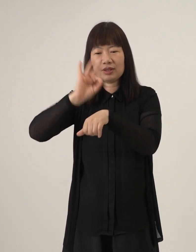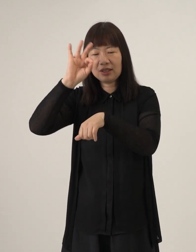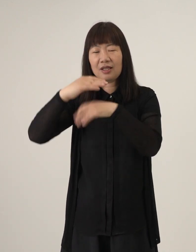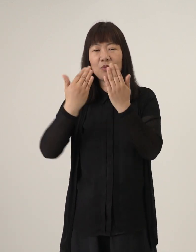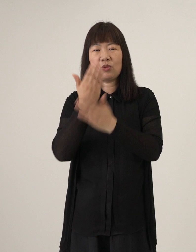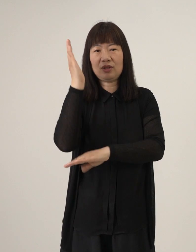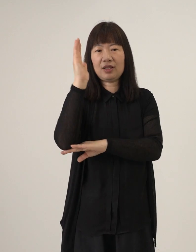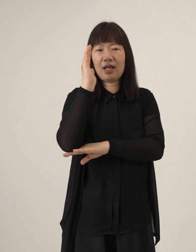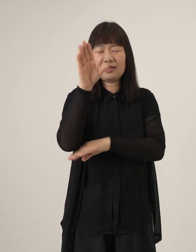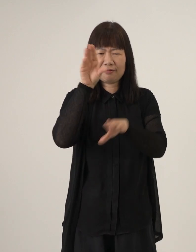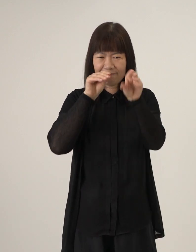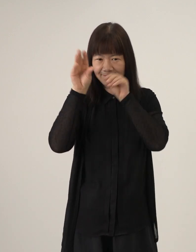들었네요.